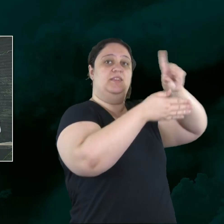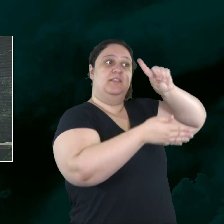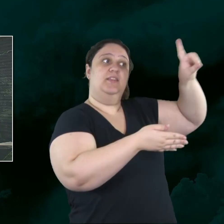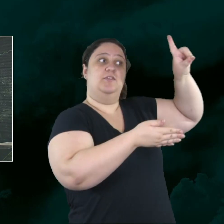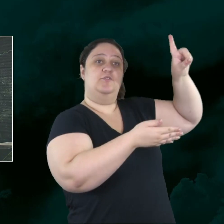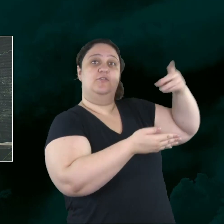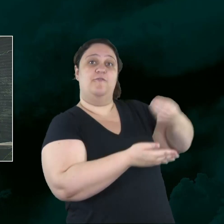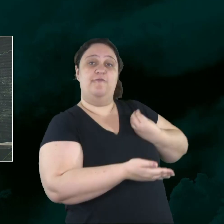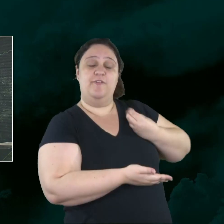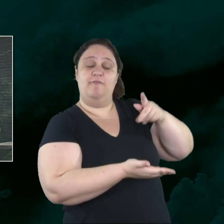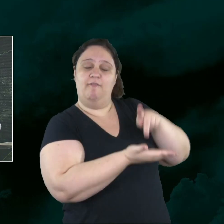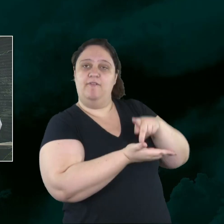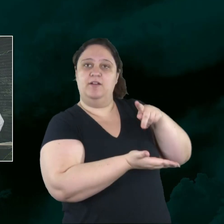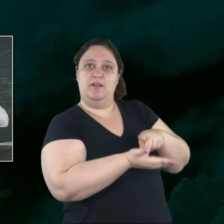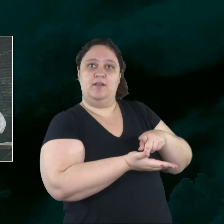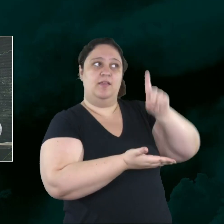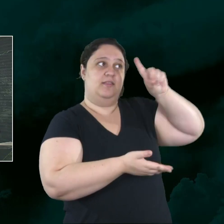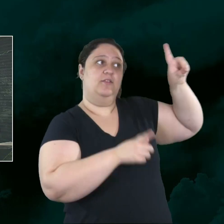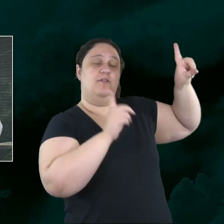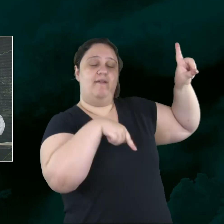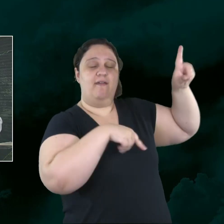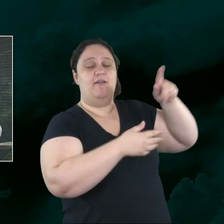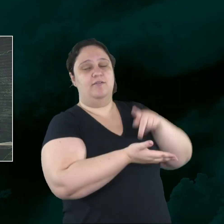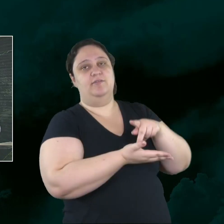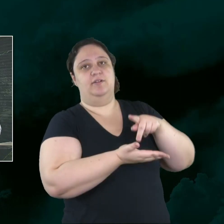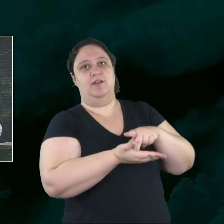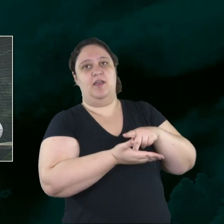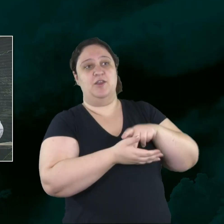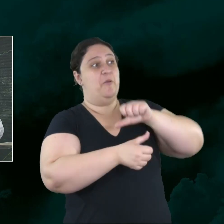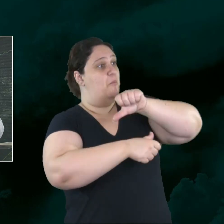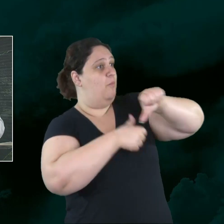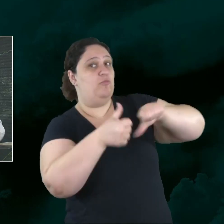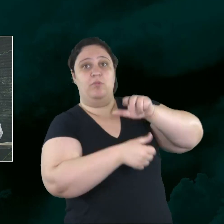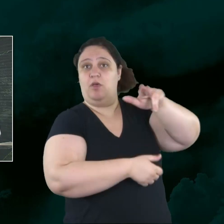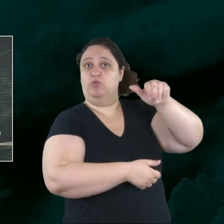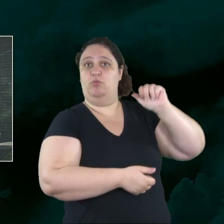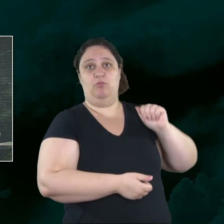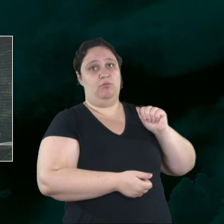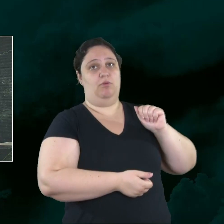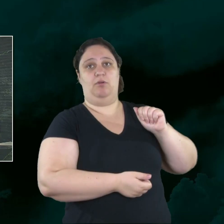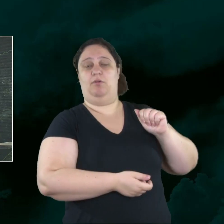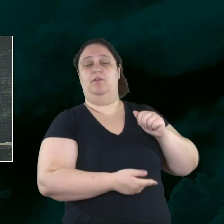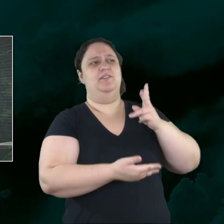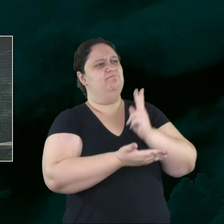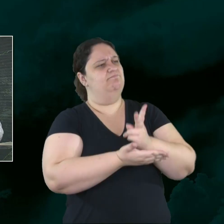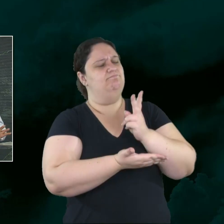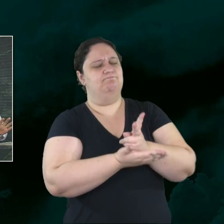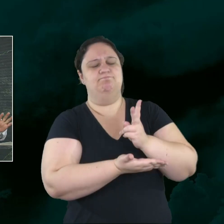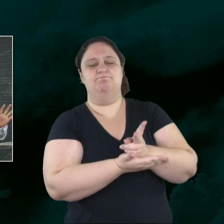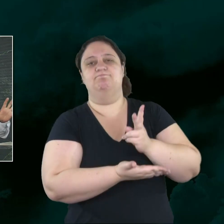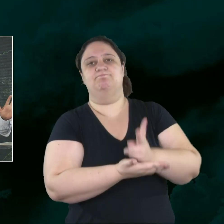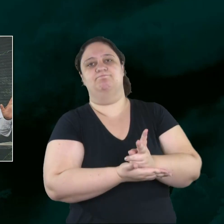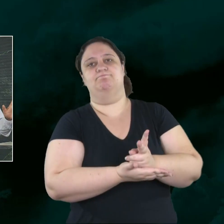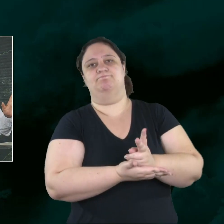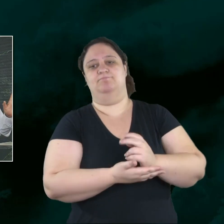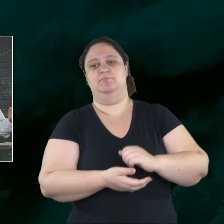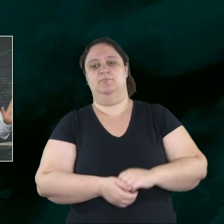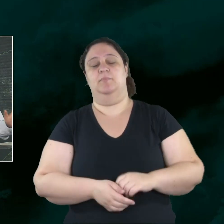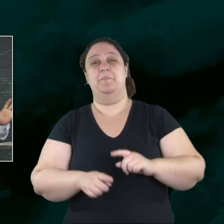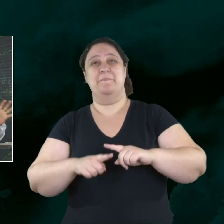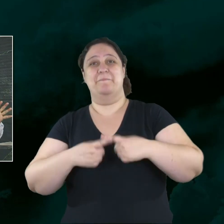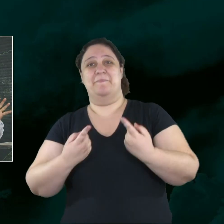é a verdade. E imutável, permanente, né? É constante, né? Mas o